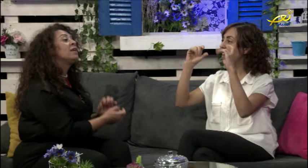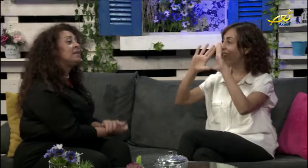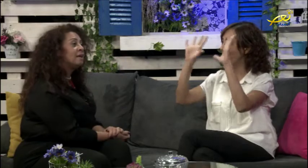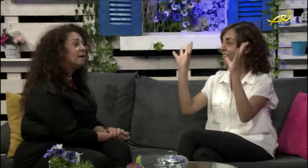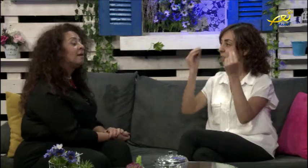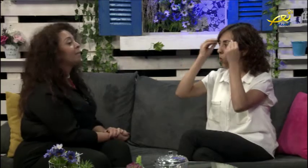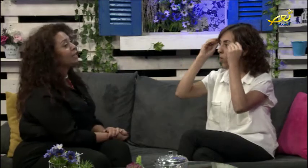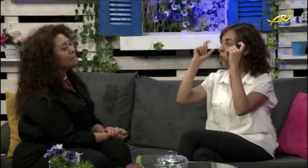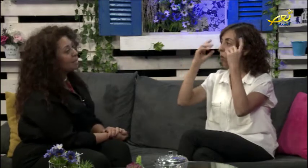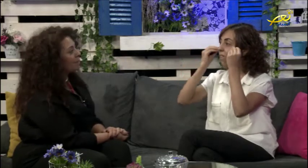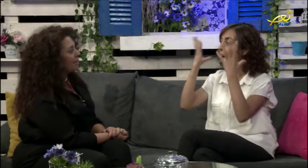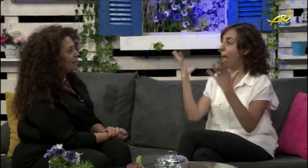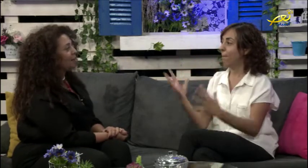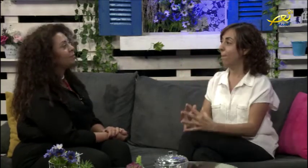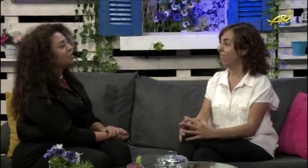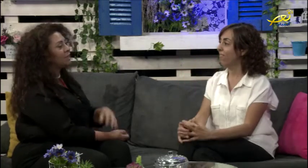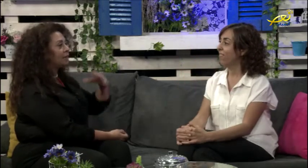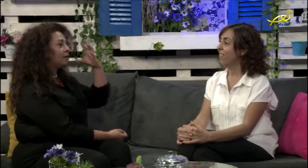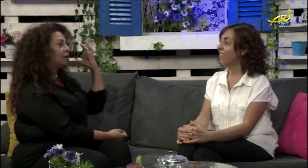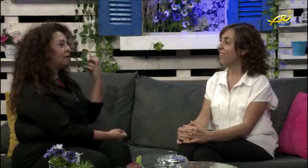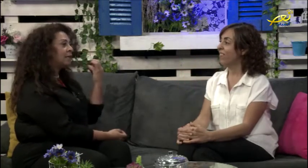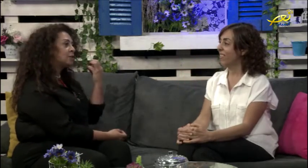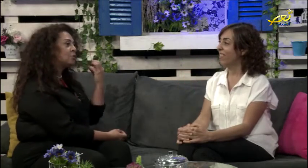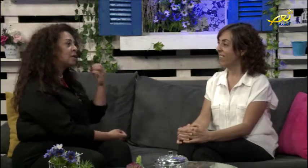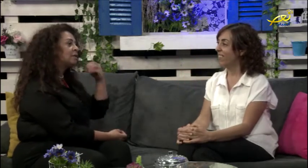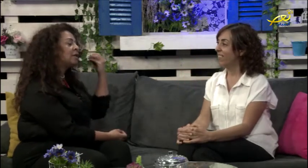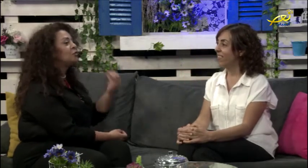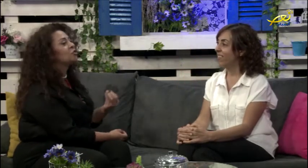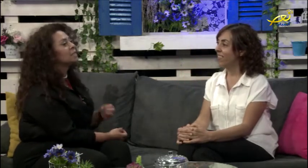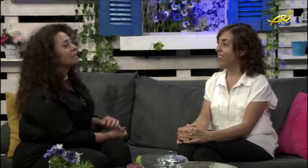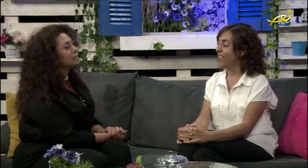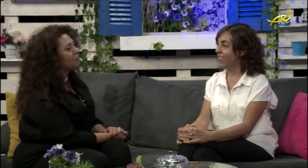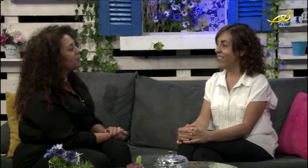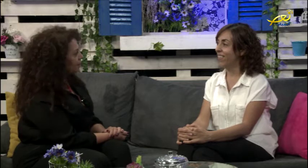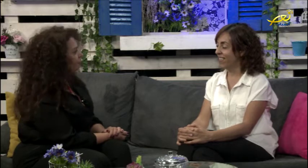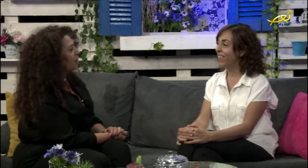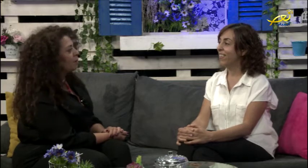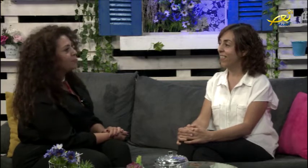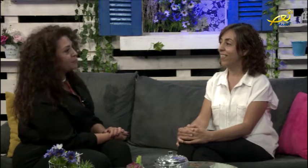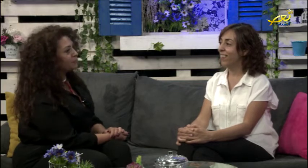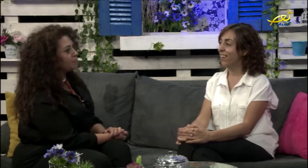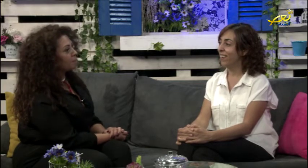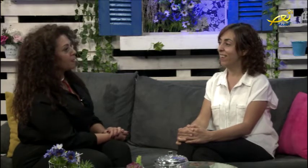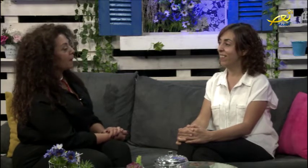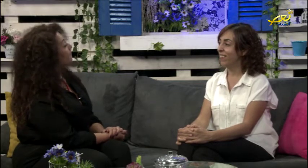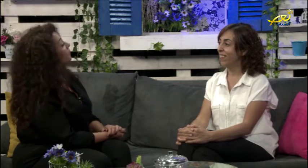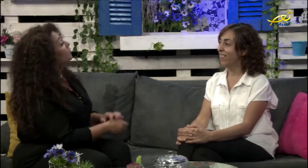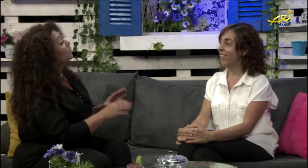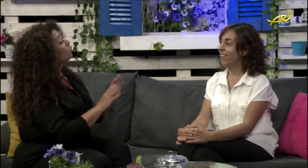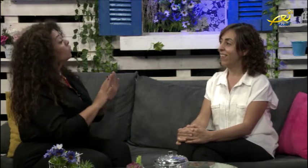صورية منا سماعية، منشان حط هالصورة تيقدر الشخص الأصم يفهمها. طيب شو الآلية اليوم